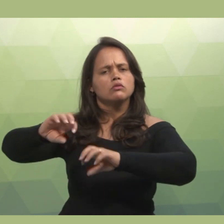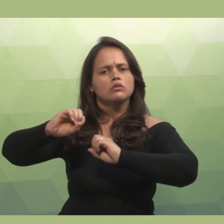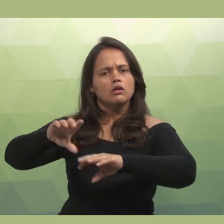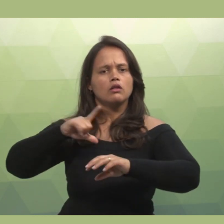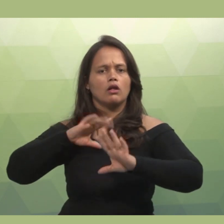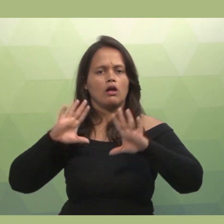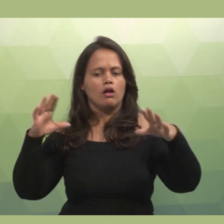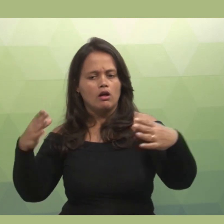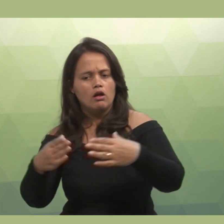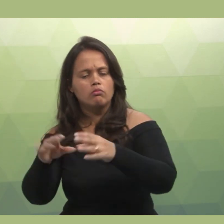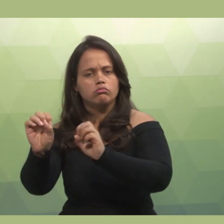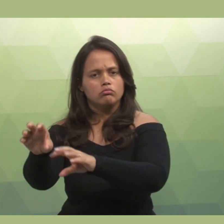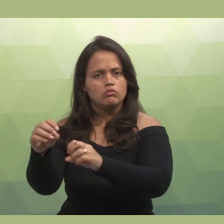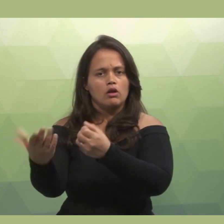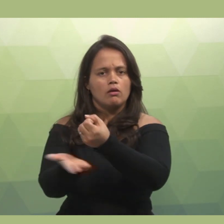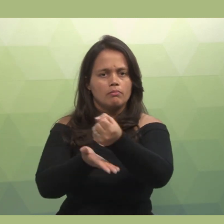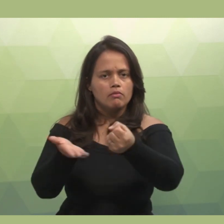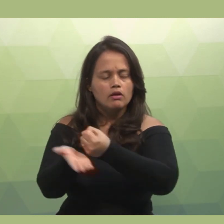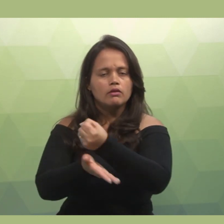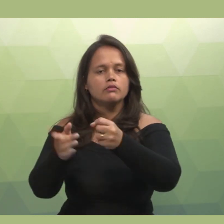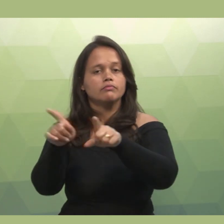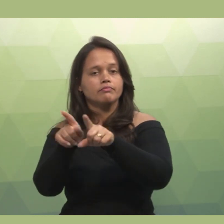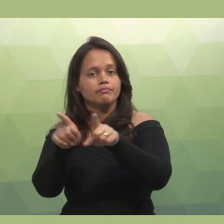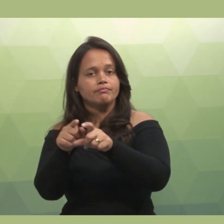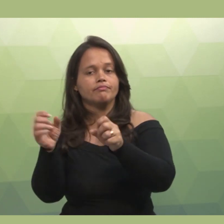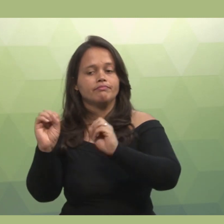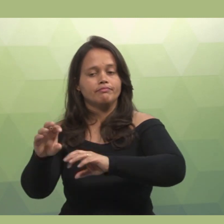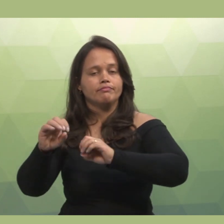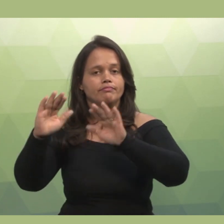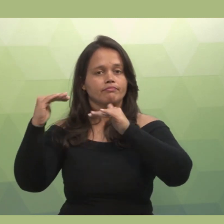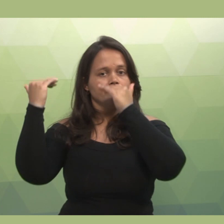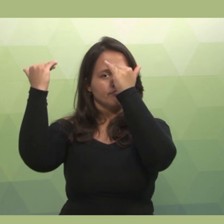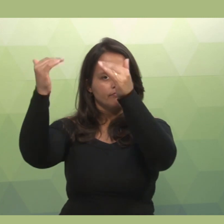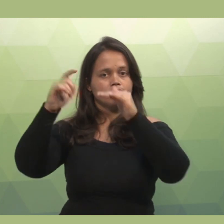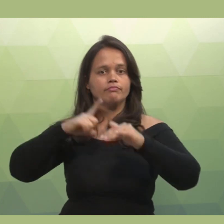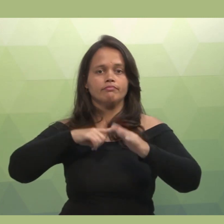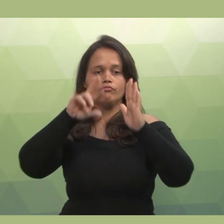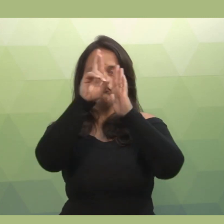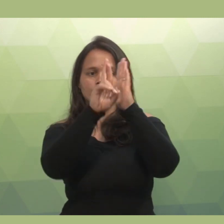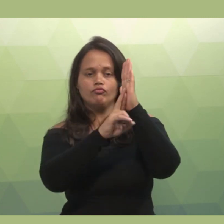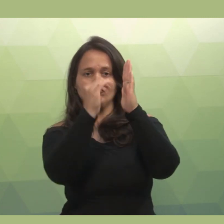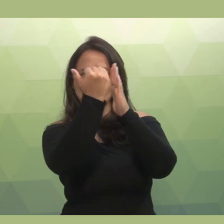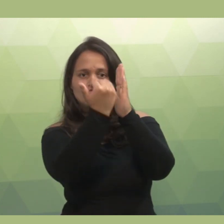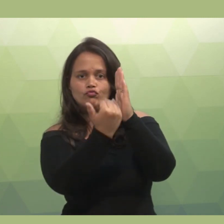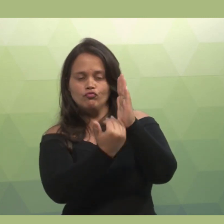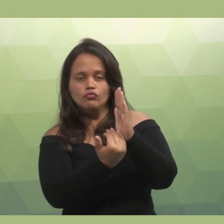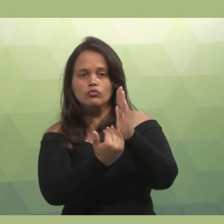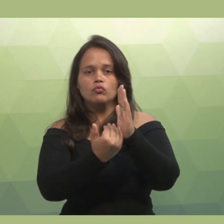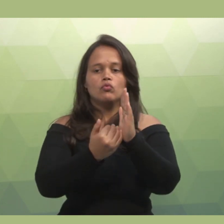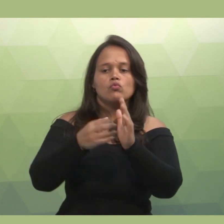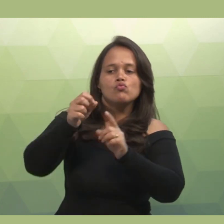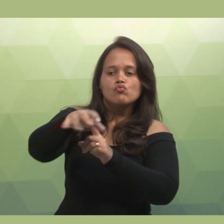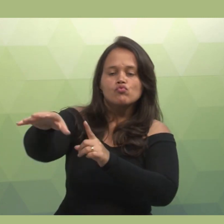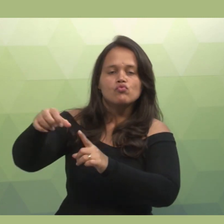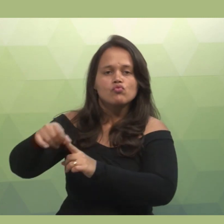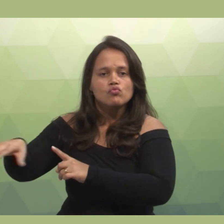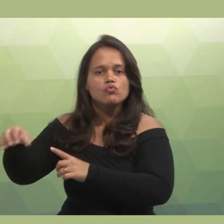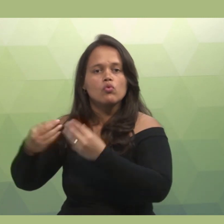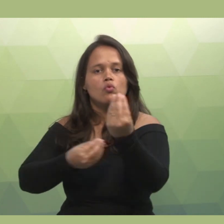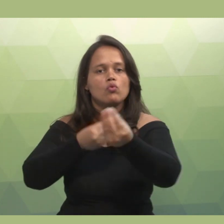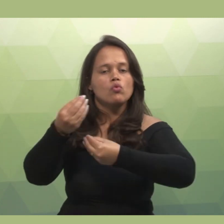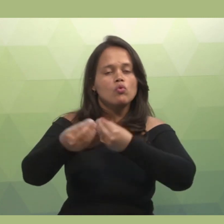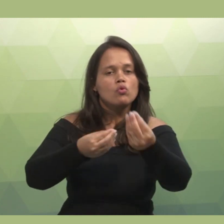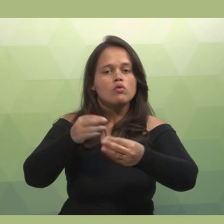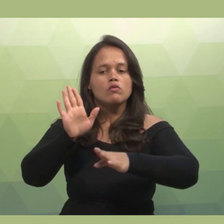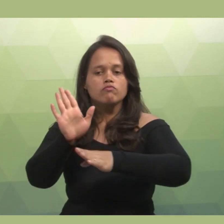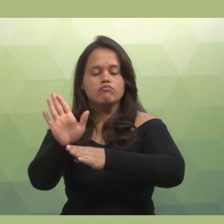básica e de educação superior, terá atribuições normativas, deliberativas e de assessoramento ao